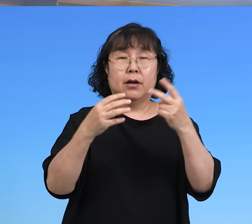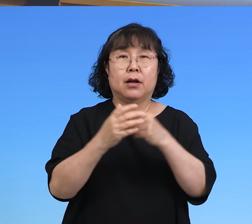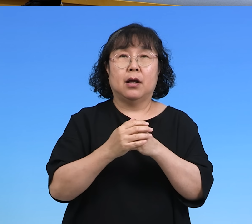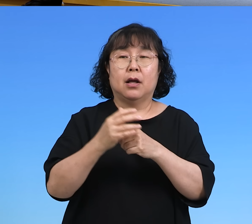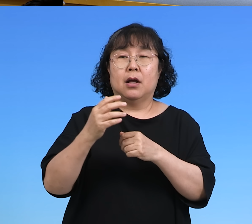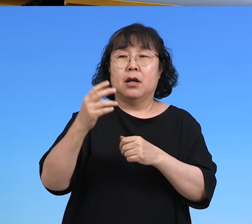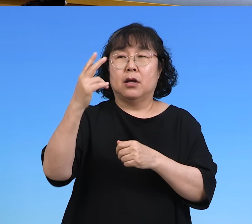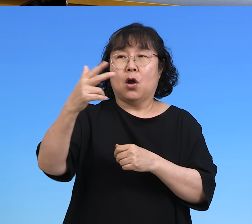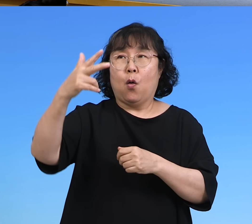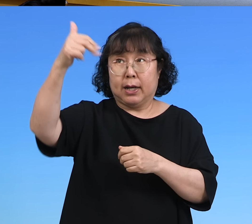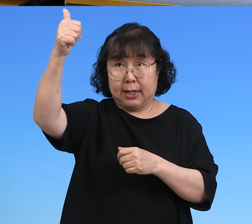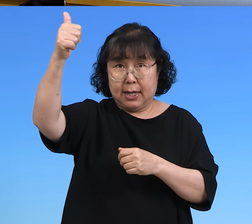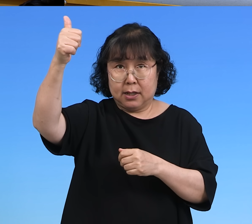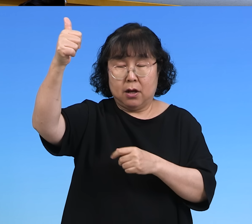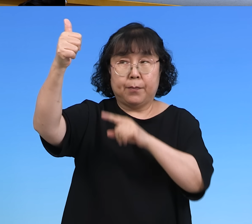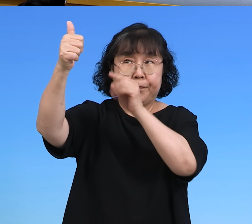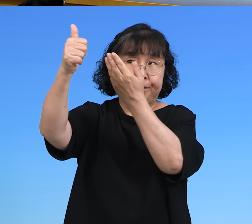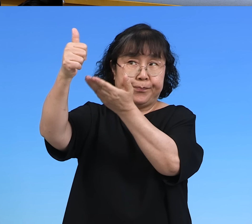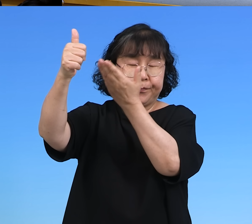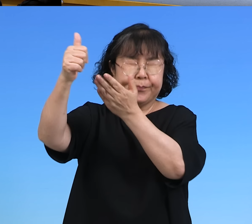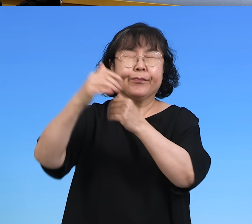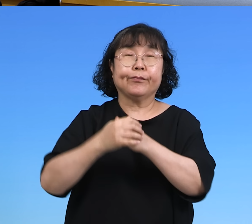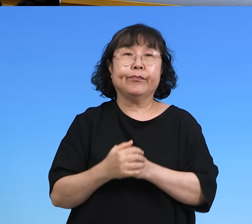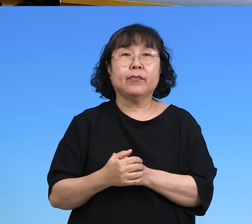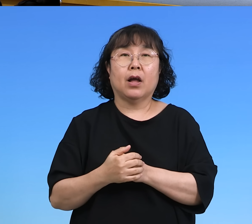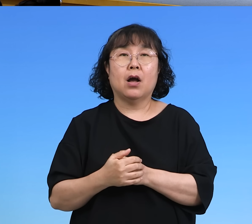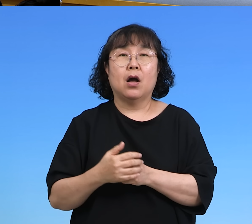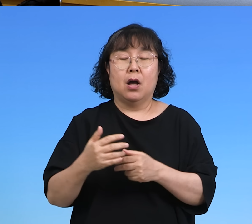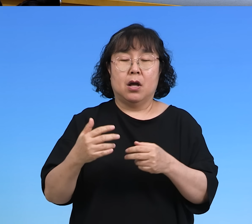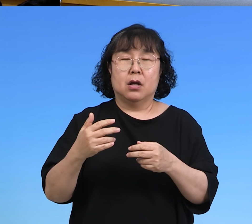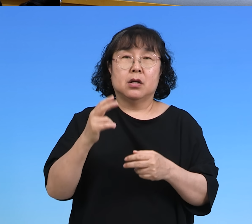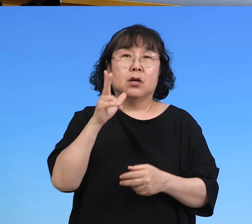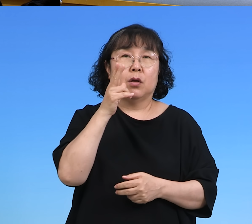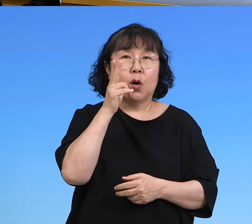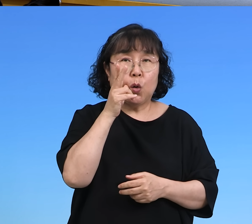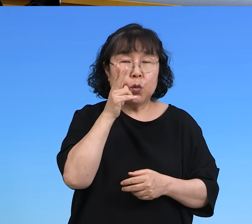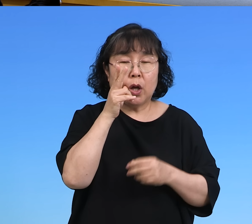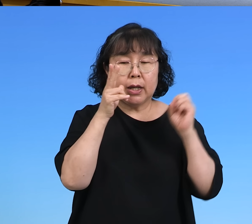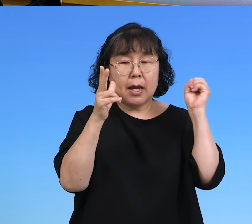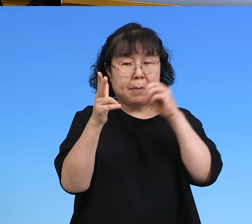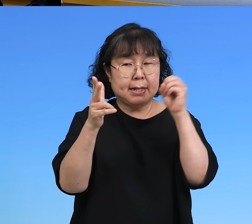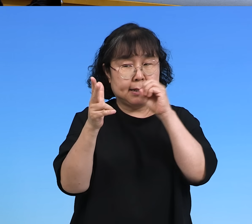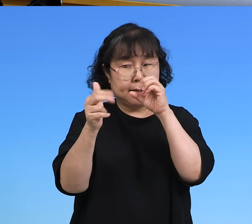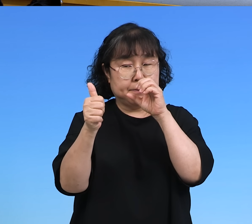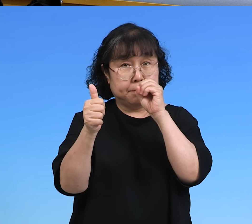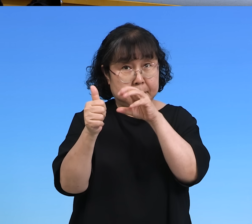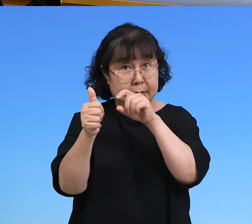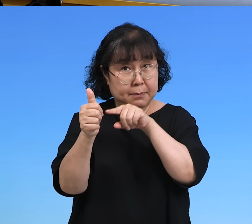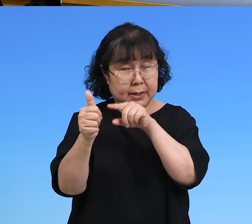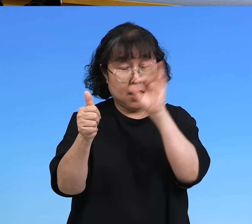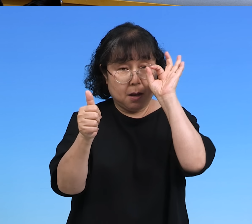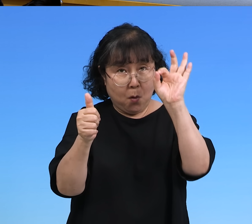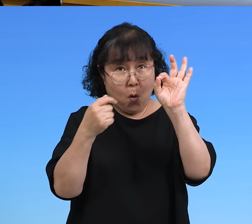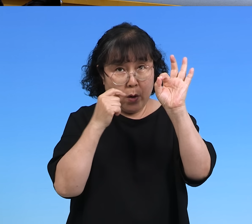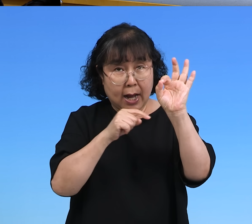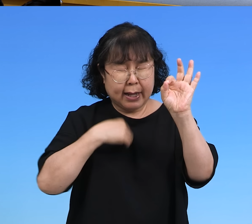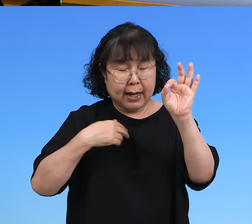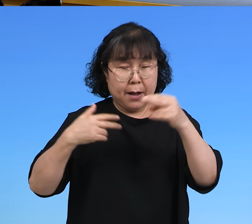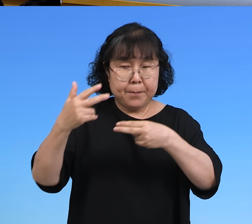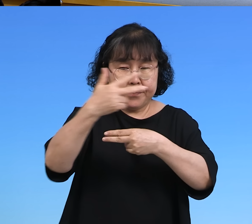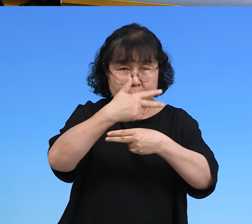6장 2절. 여호와께서, 여기도 여호와 이름이 나옵니다. 여호와께서 요수아에게 이르시되, 보라,